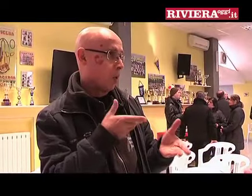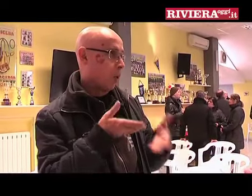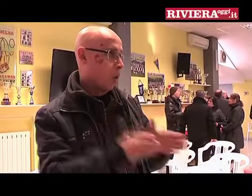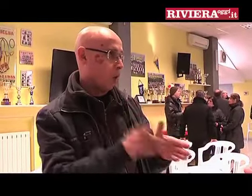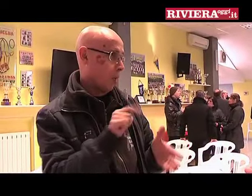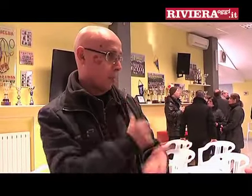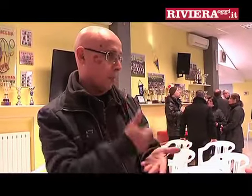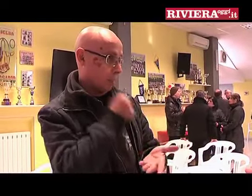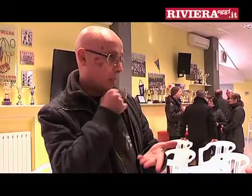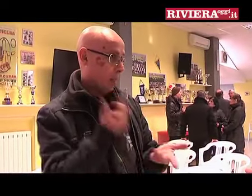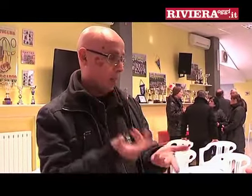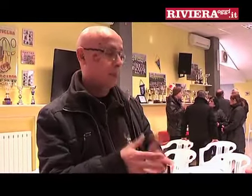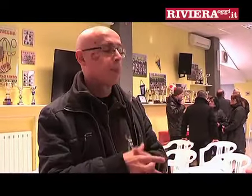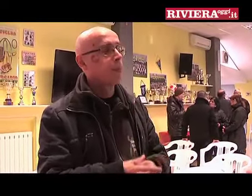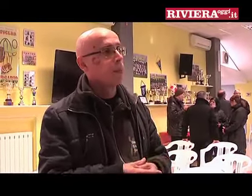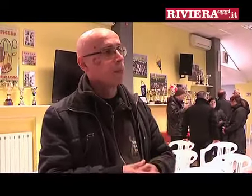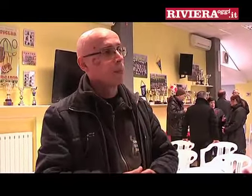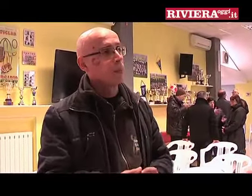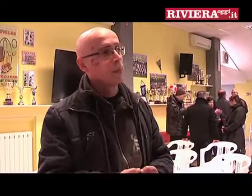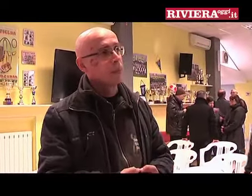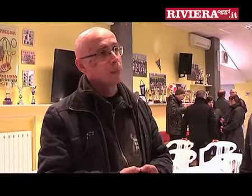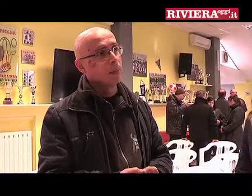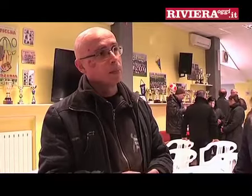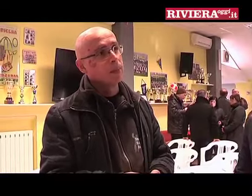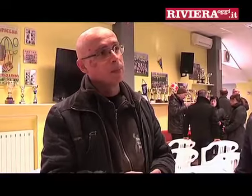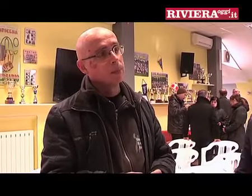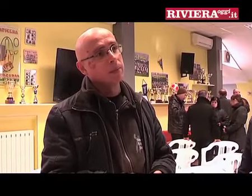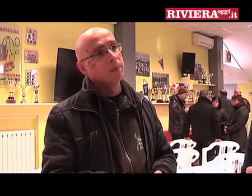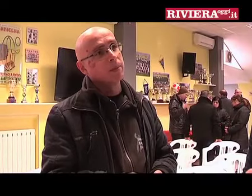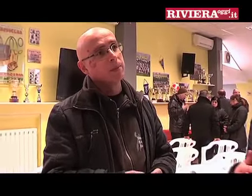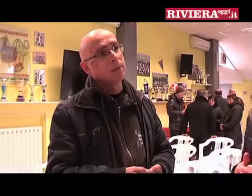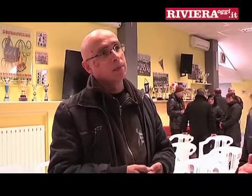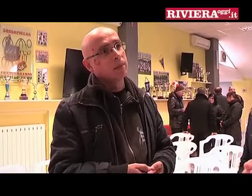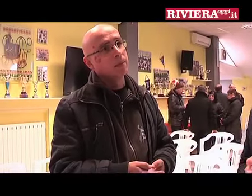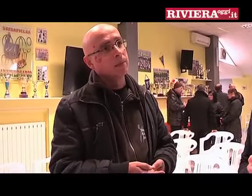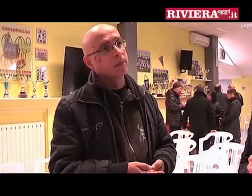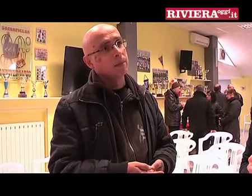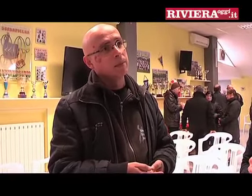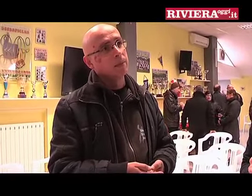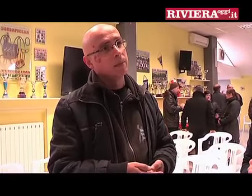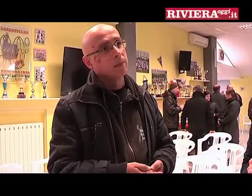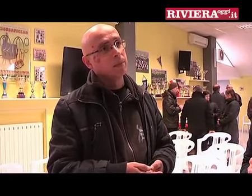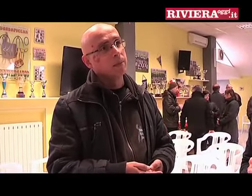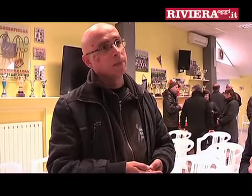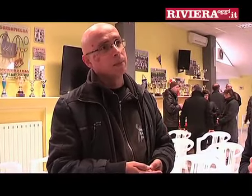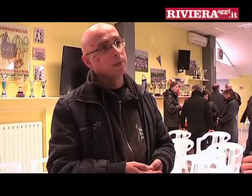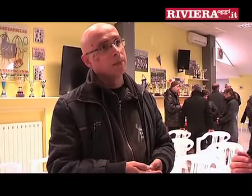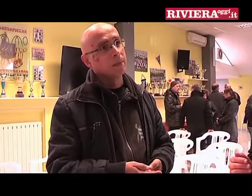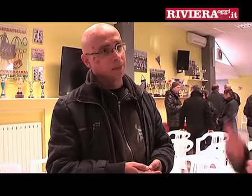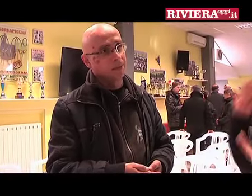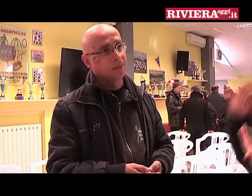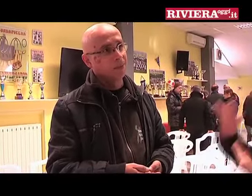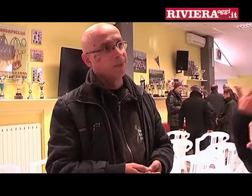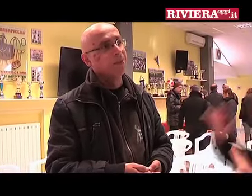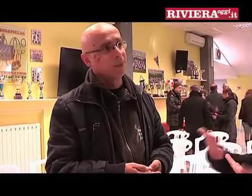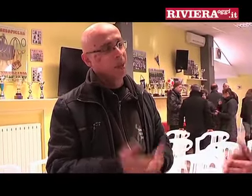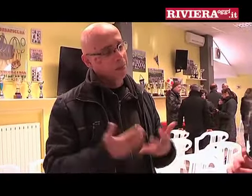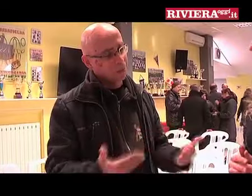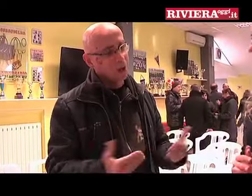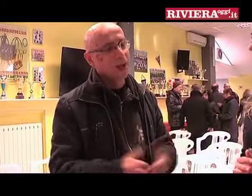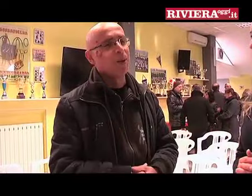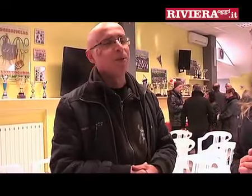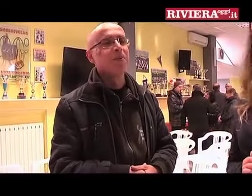difficoltosa. Ovviamente queste non sono problematiche uguali per tutti, sono diverse a seconda del grado di sordità. e questo corso ha proprio l